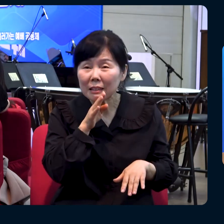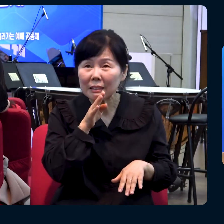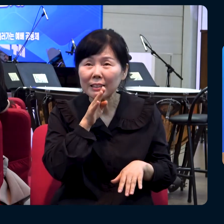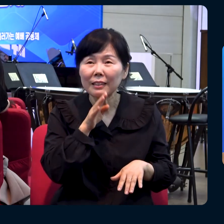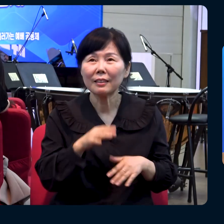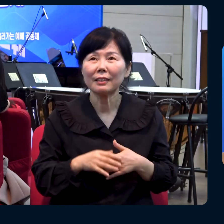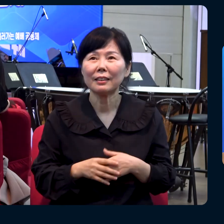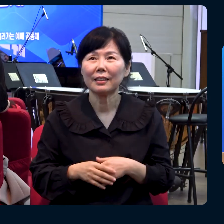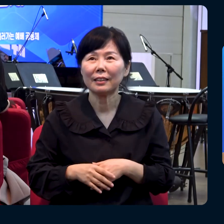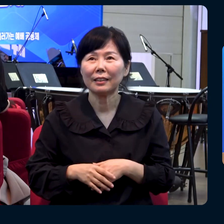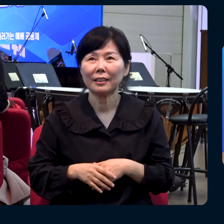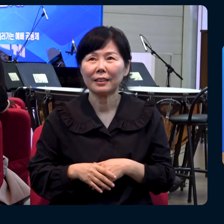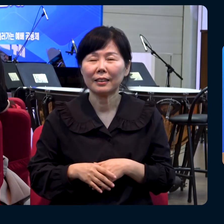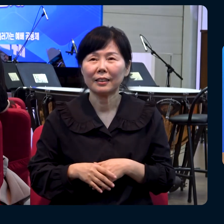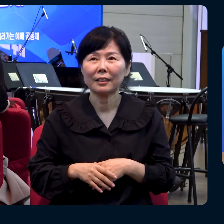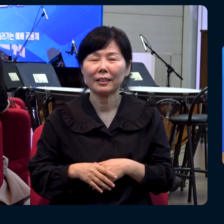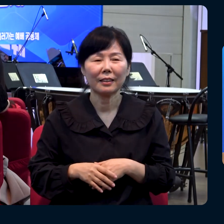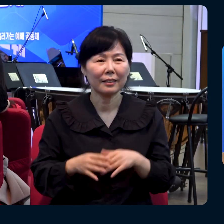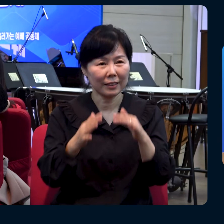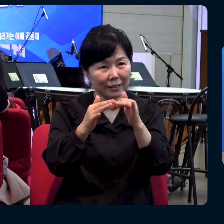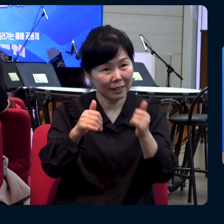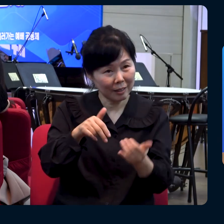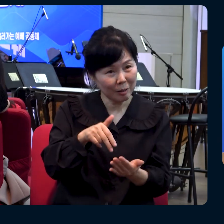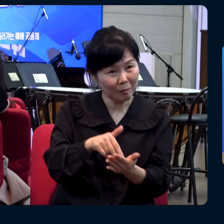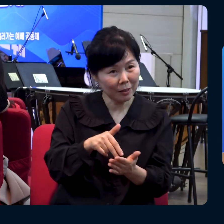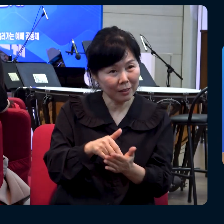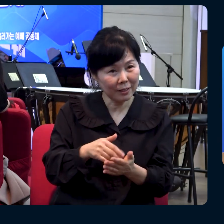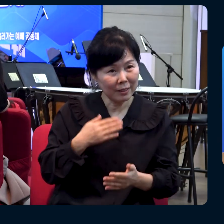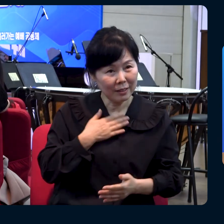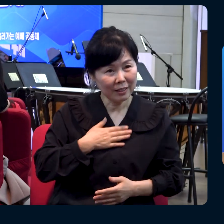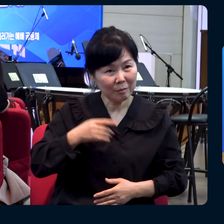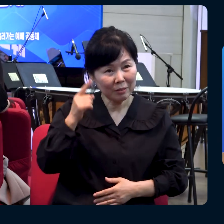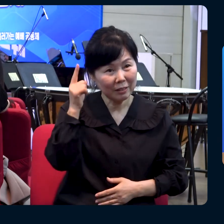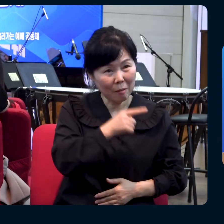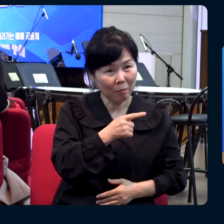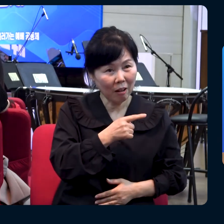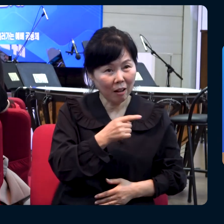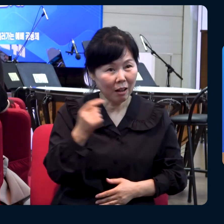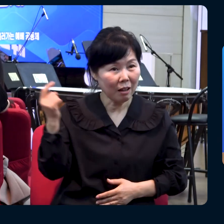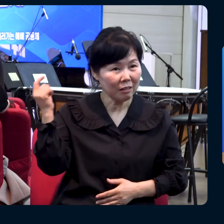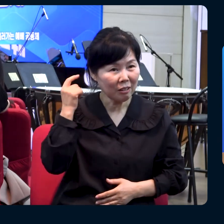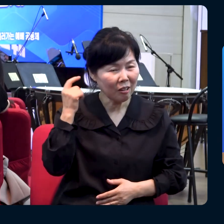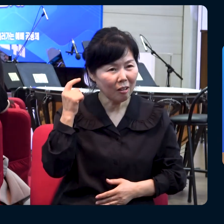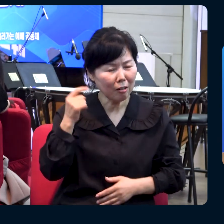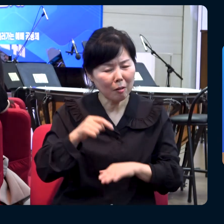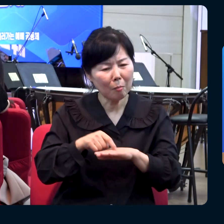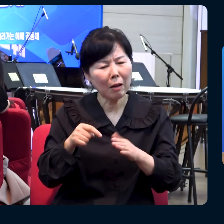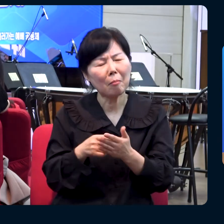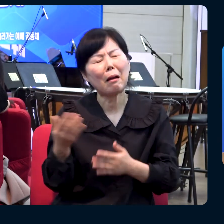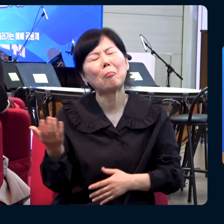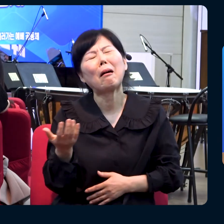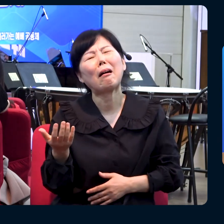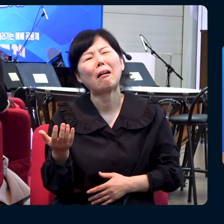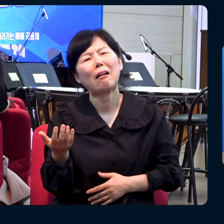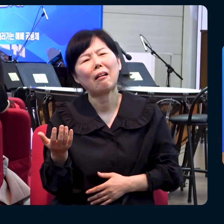약해 강해요. 우리 사람은요 기분 나쁜 말 한마디마다 가슴이 찢어져요.